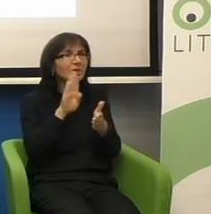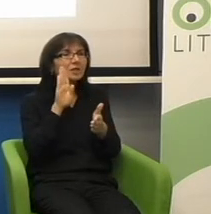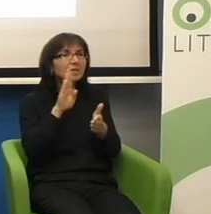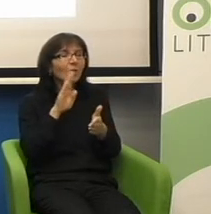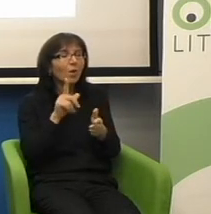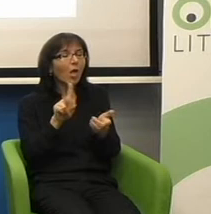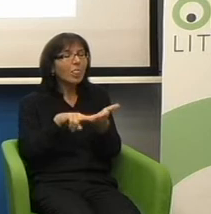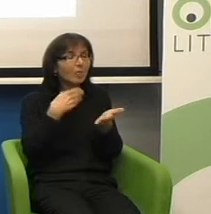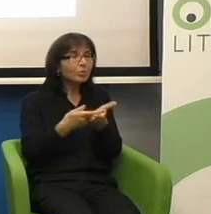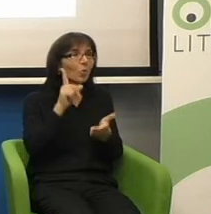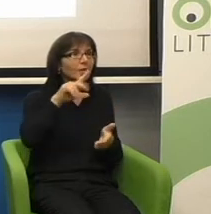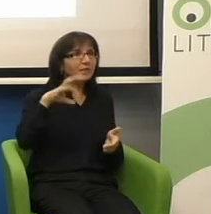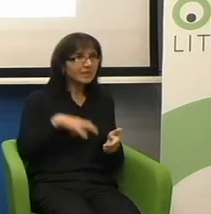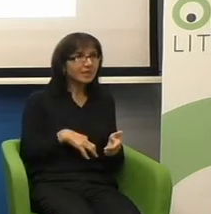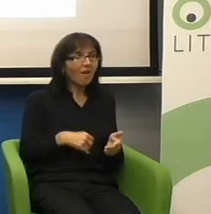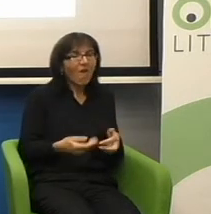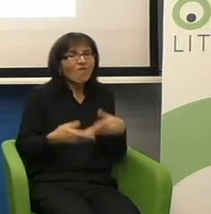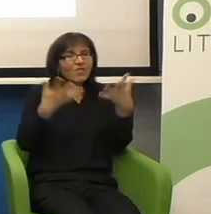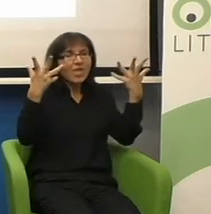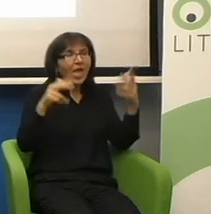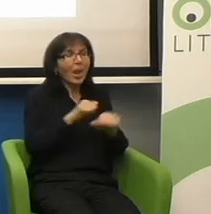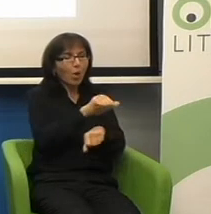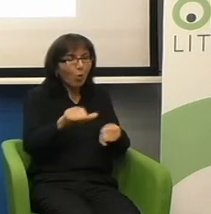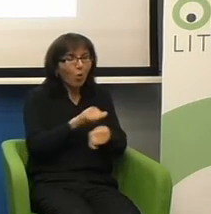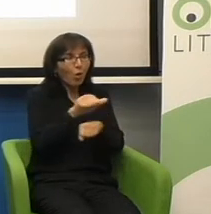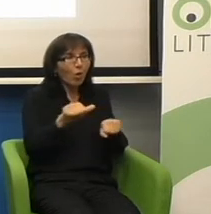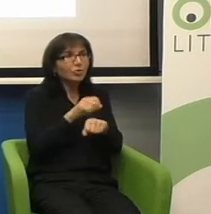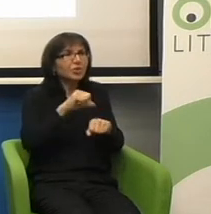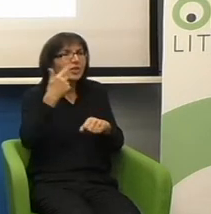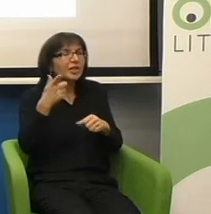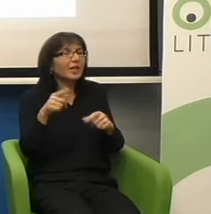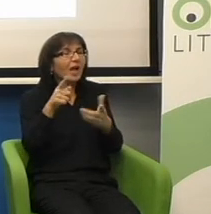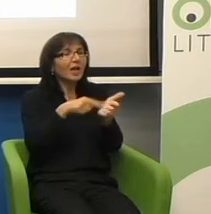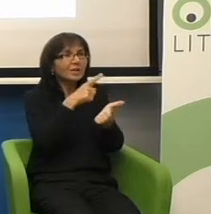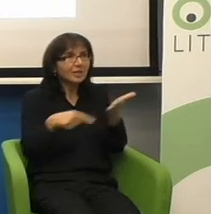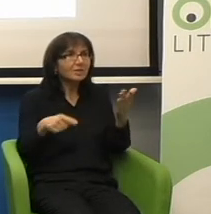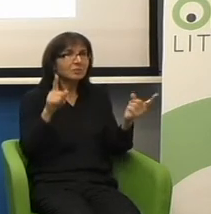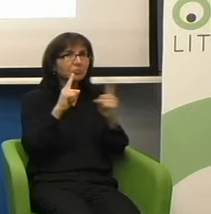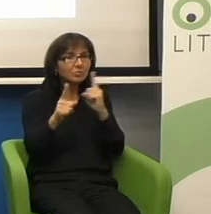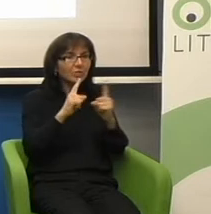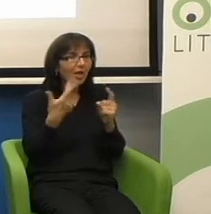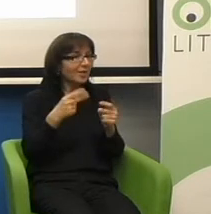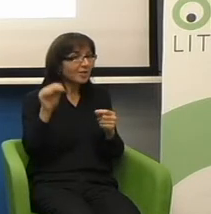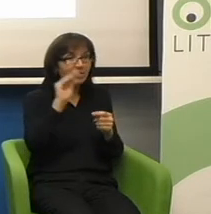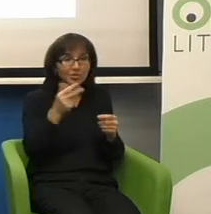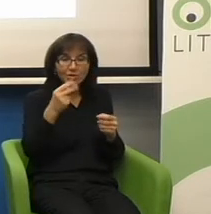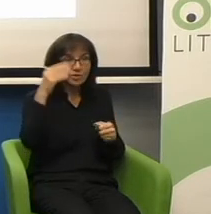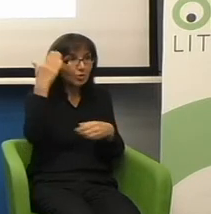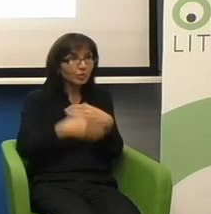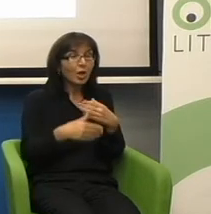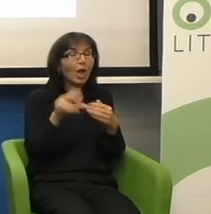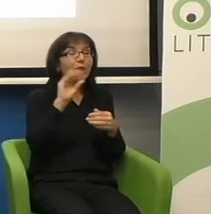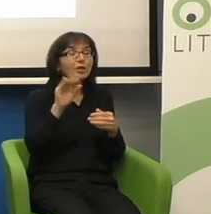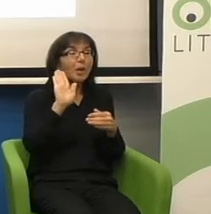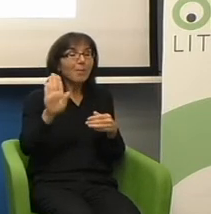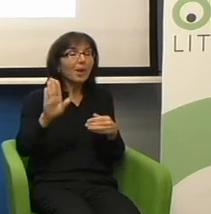było wielogodzinne spotkania po kilka razy i w zasadzie jeszcze ich nawet chyba nie ukończyliśmy, bo jeszcze mamy do niego różne pytania. I